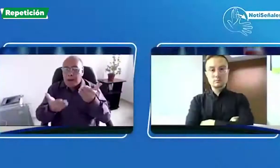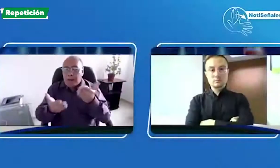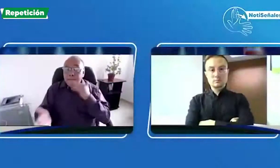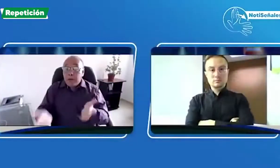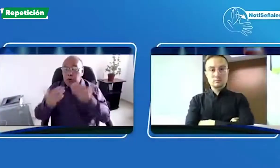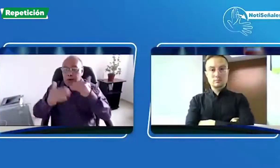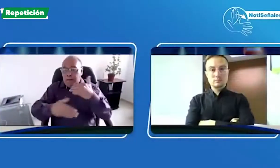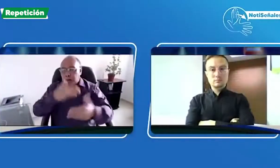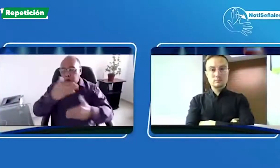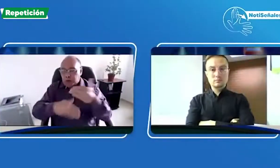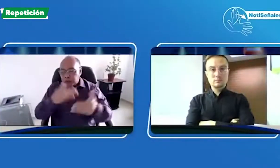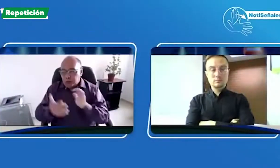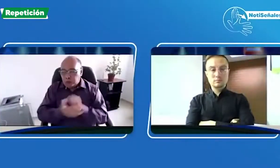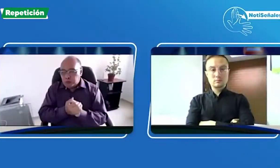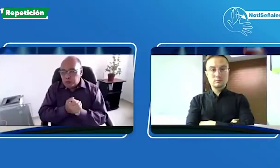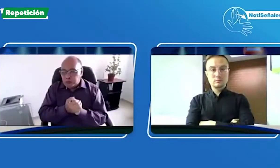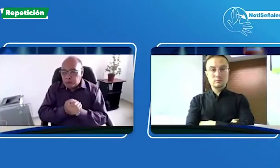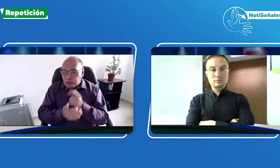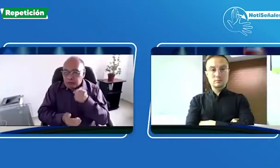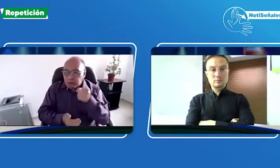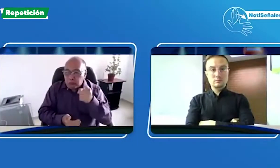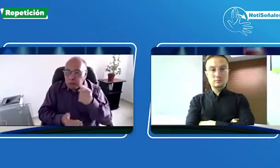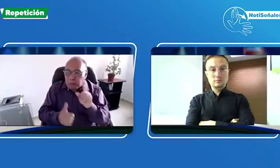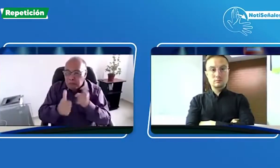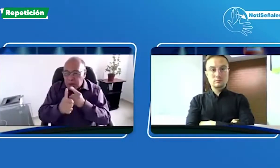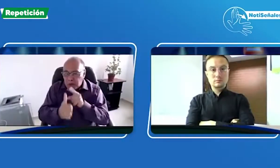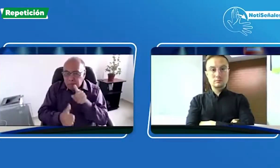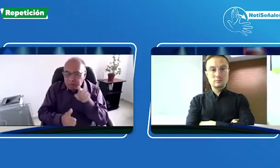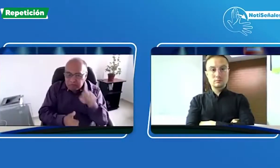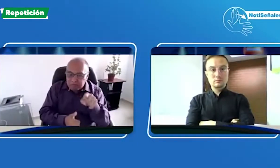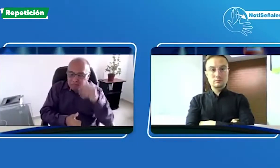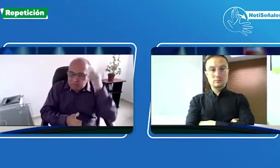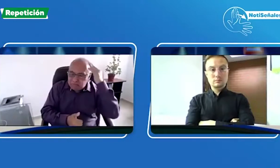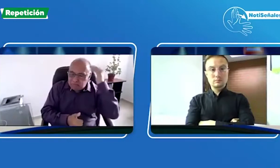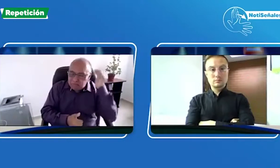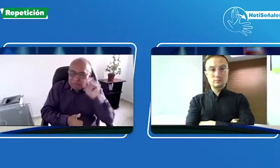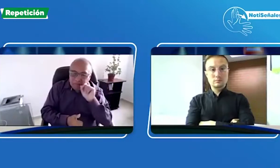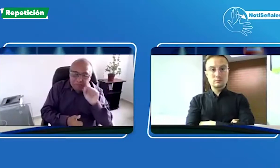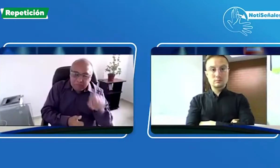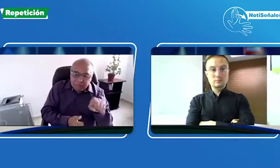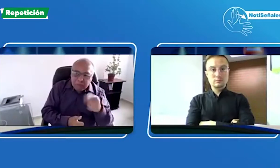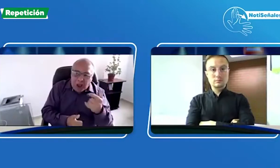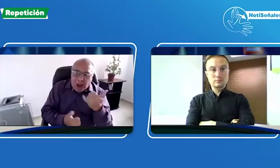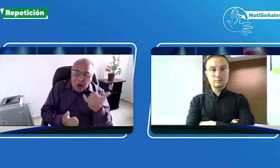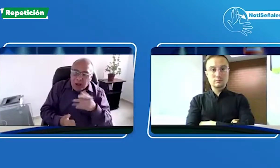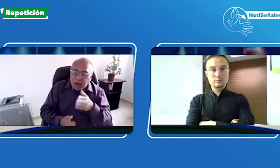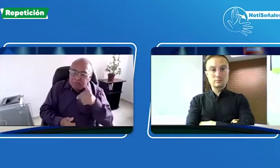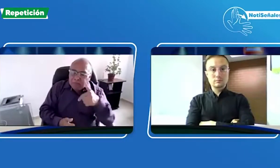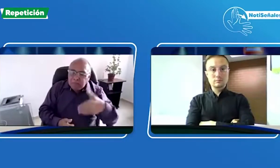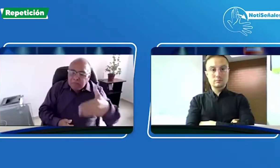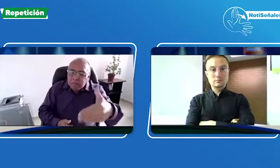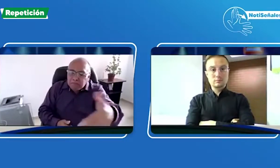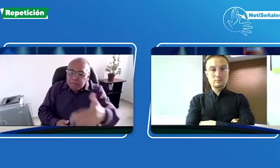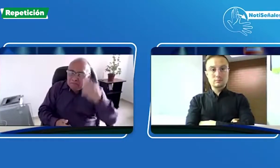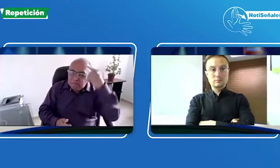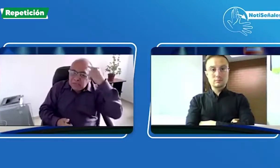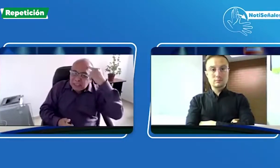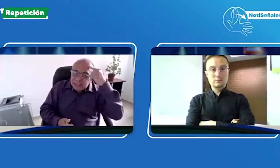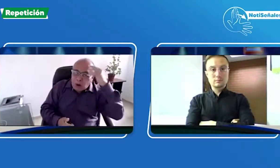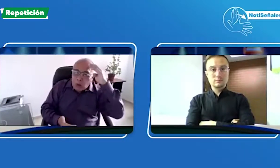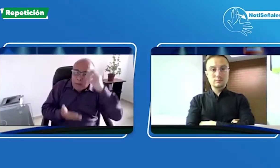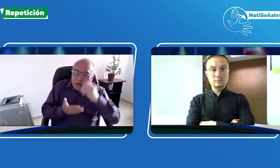espacios para que podamos mejorar entre todos esta situación entonces vamos primero con Juan David para